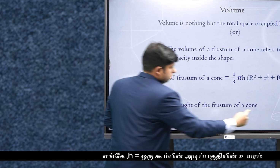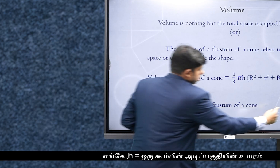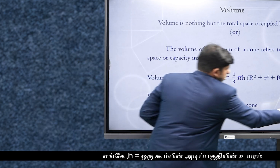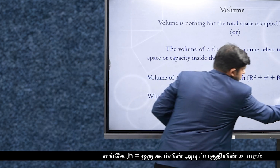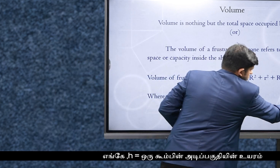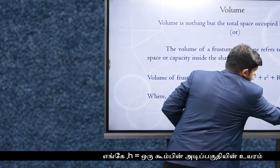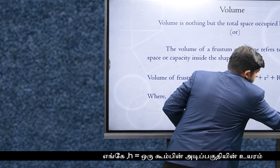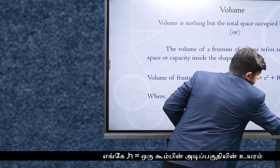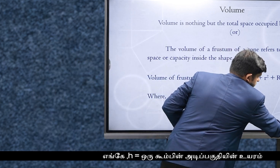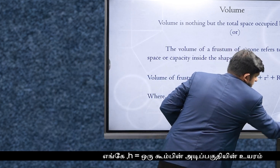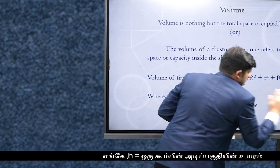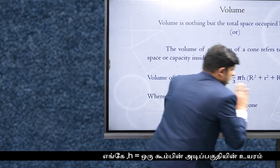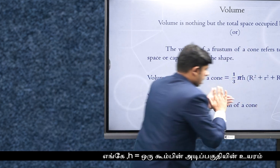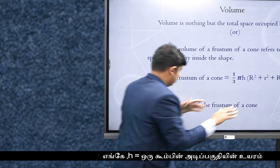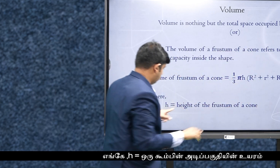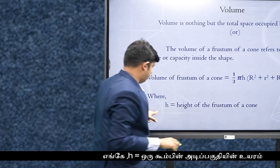ஒரு கூம்பின் அடிகண்டத்தின் உயரம்.